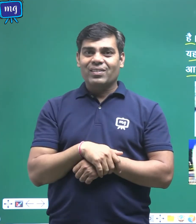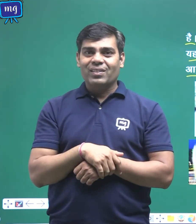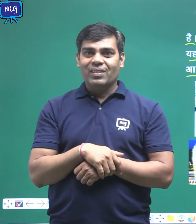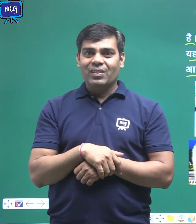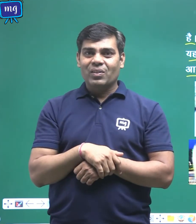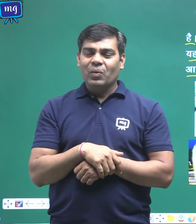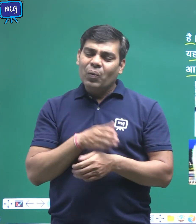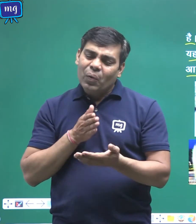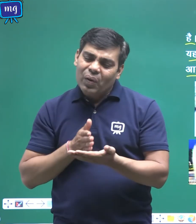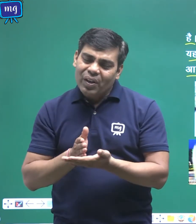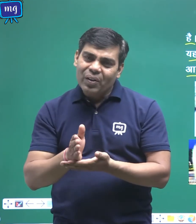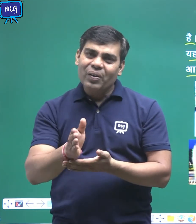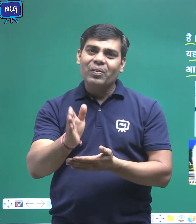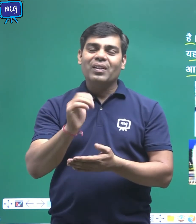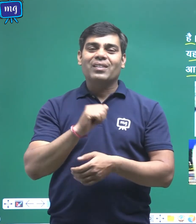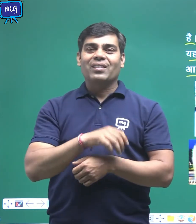लगा रहता है।